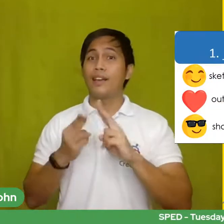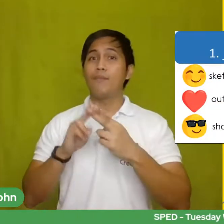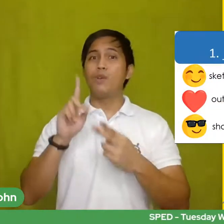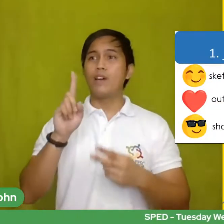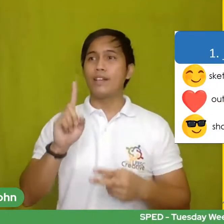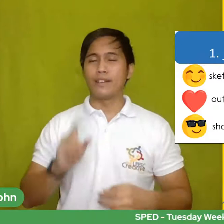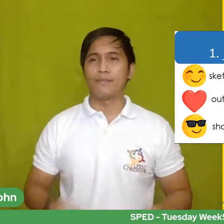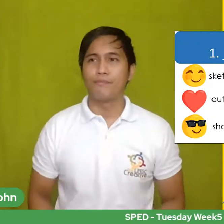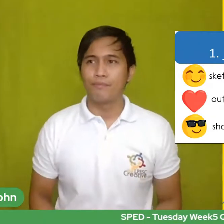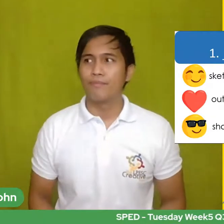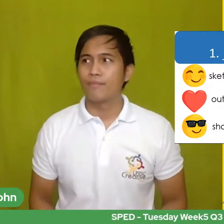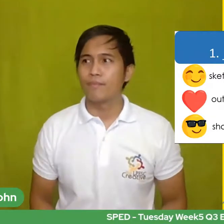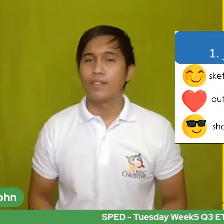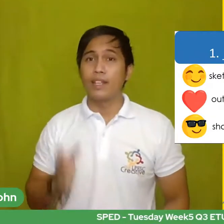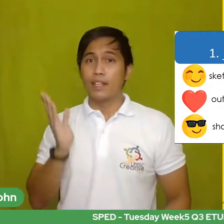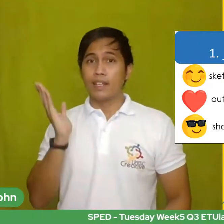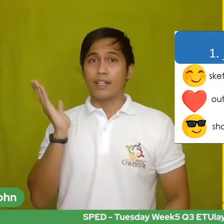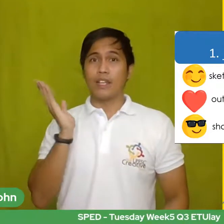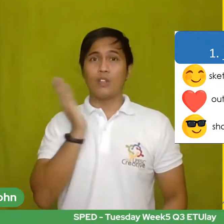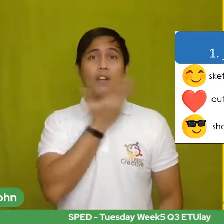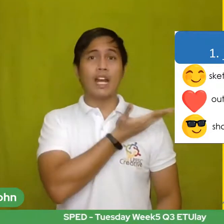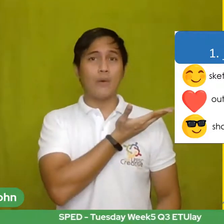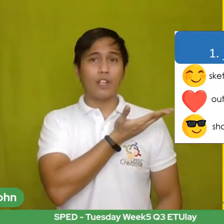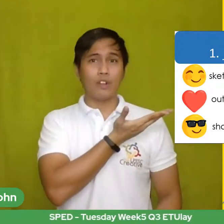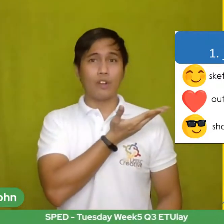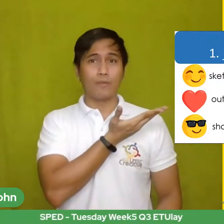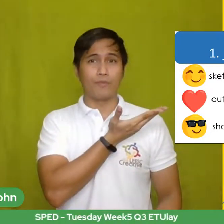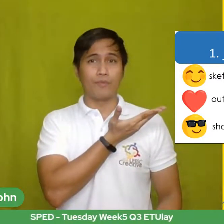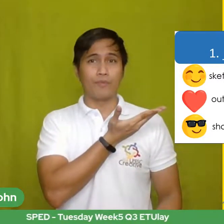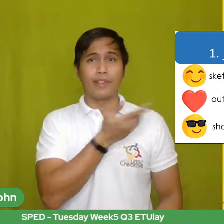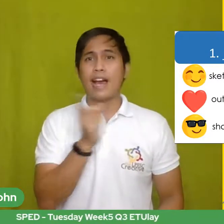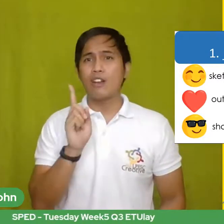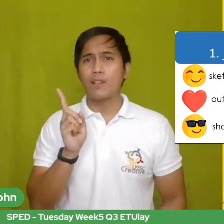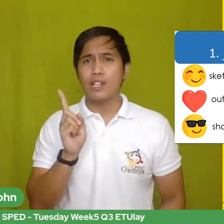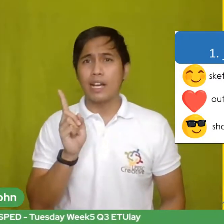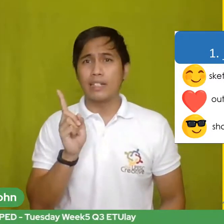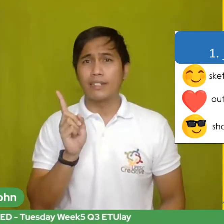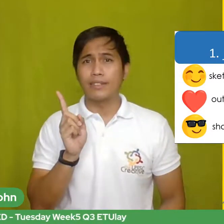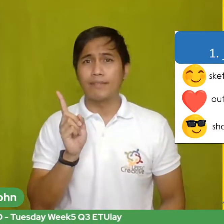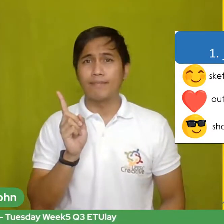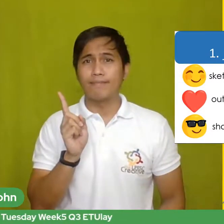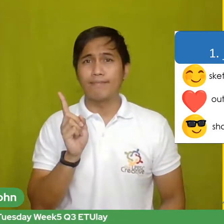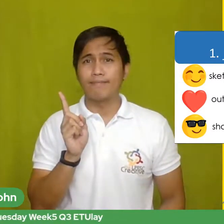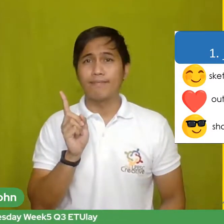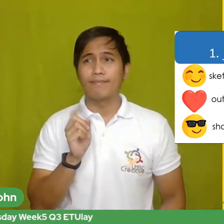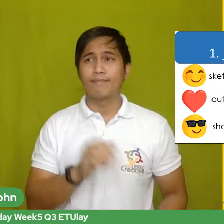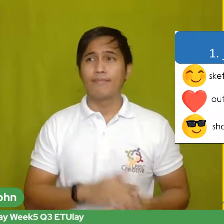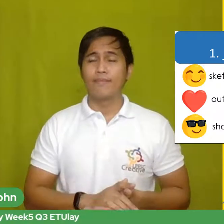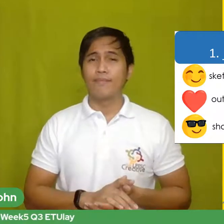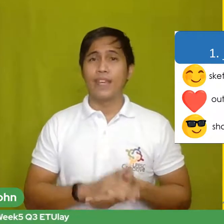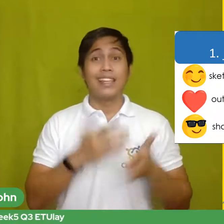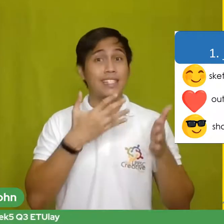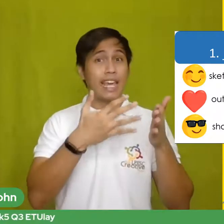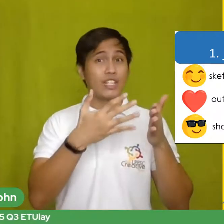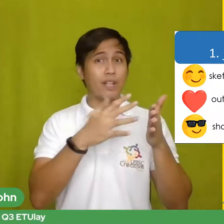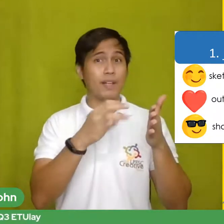Number one. Itong larawang ito, ano ba siya? Sketching ba